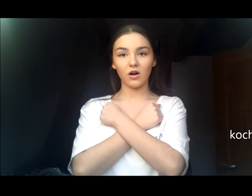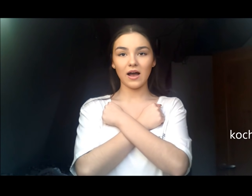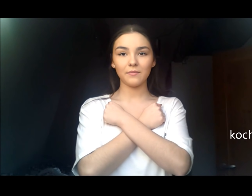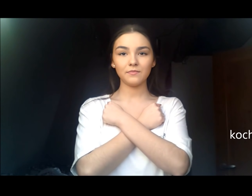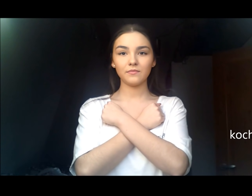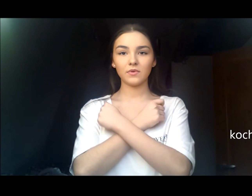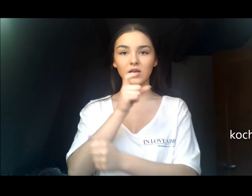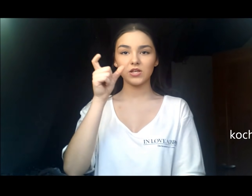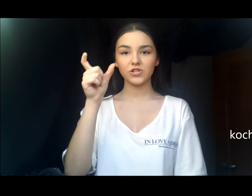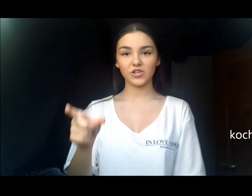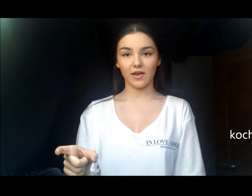Kocham cię.